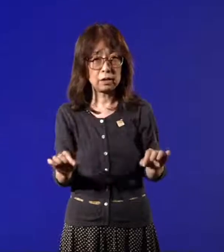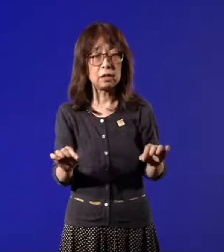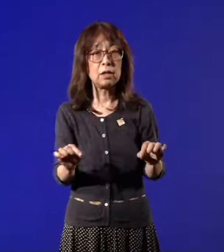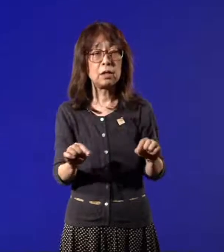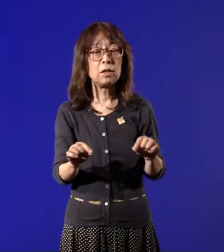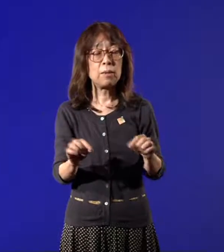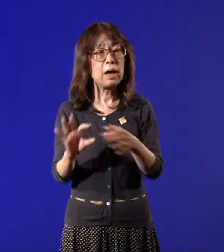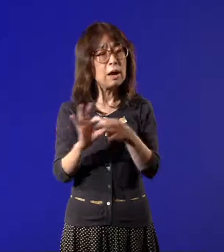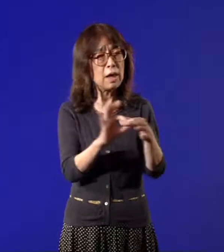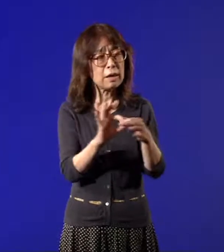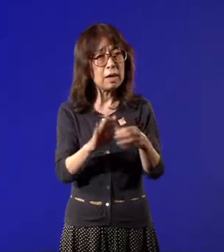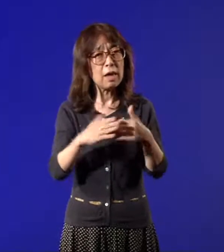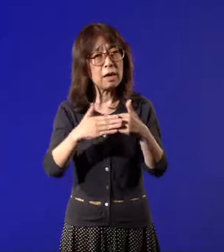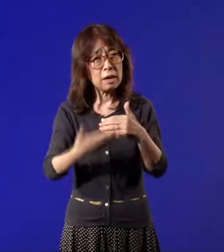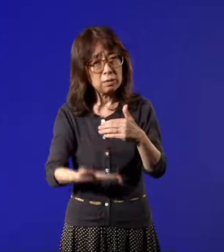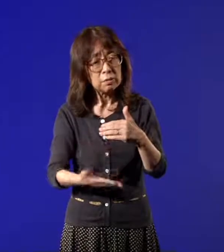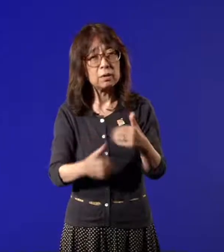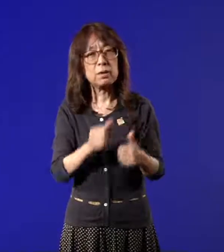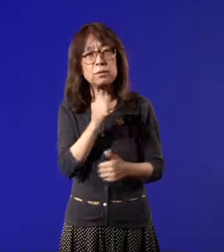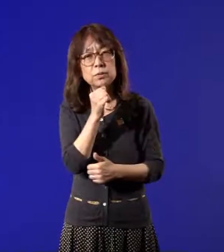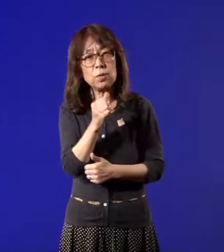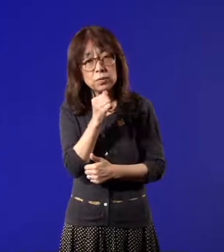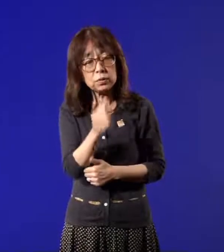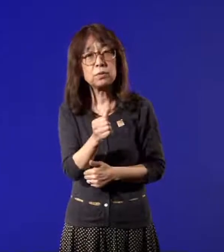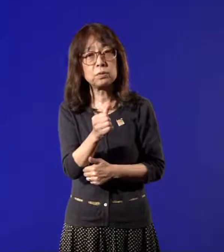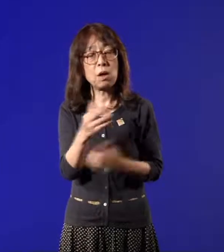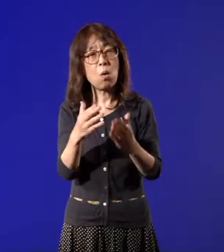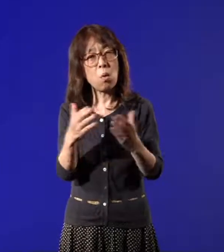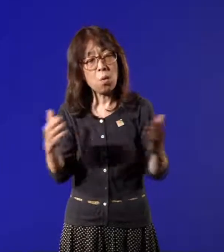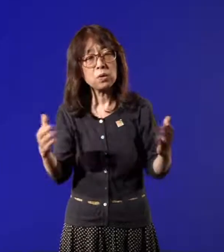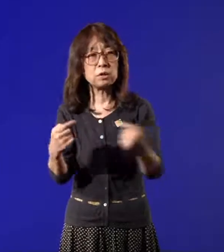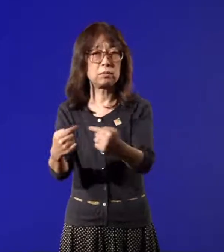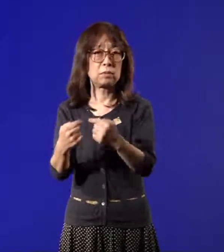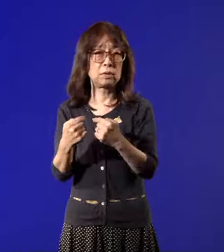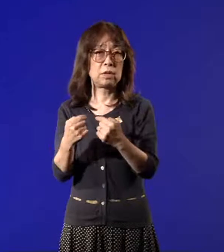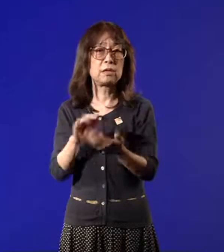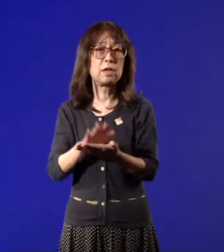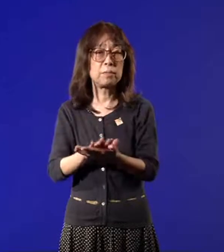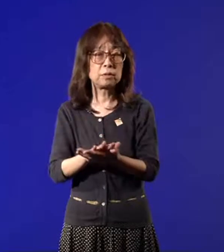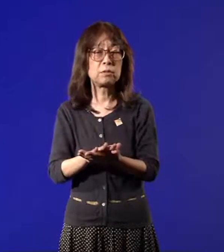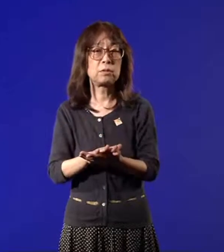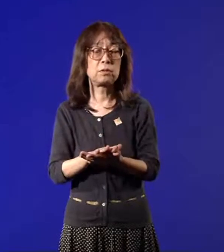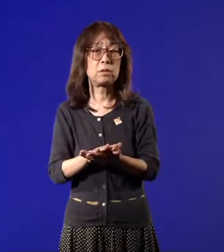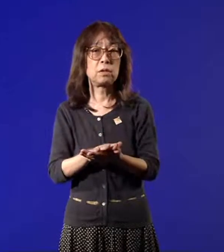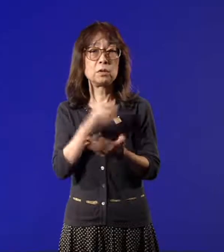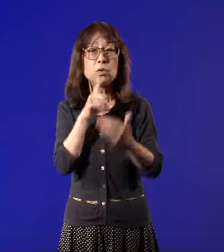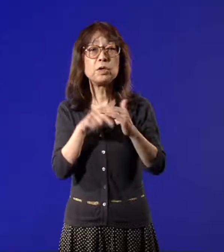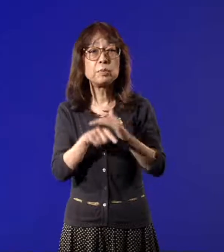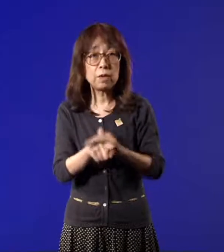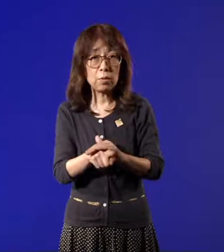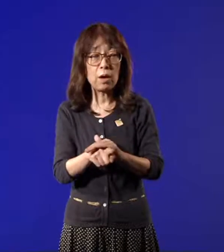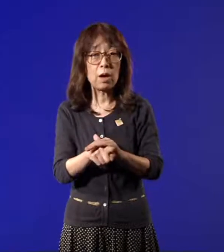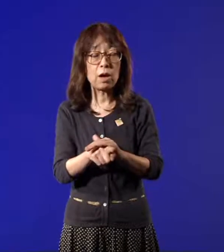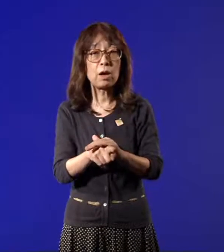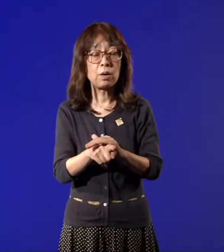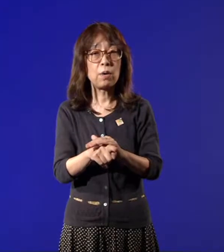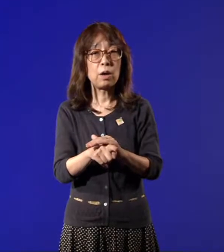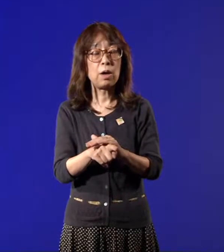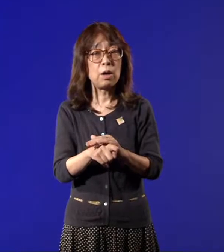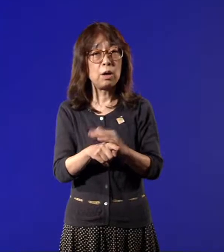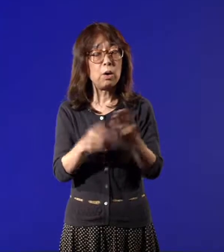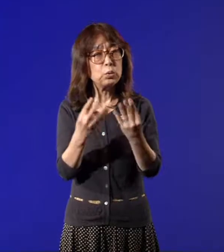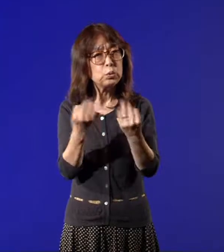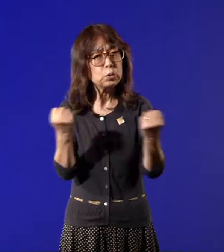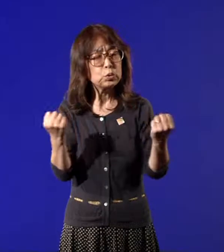足連携不足ということが一番大きく言われておりました。そういう意味ではですねやはり複数の目